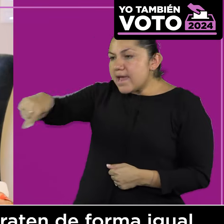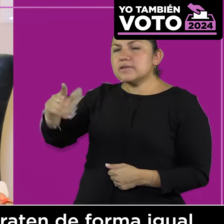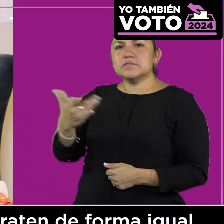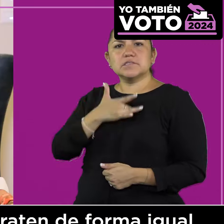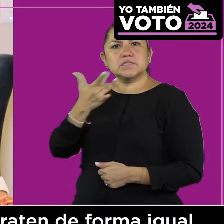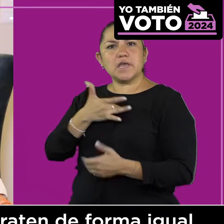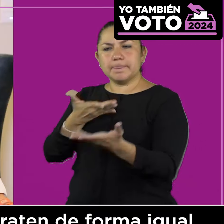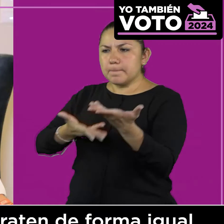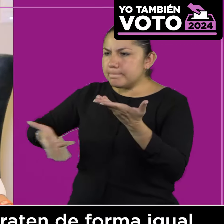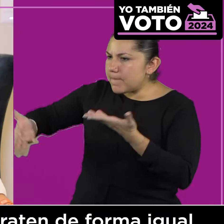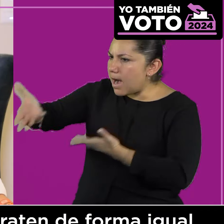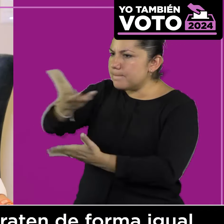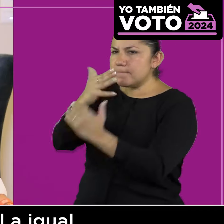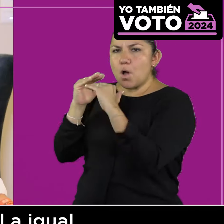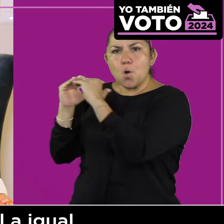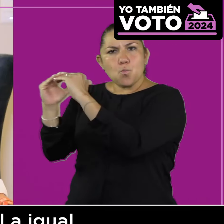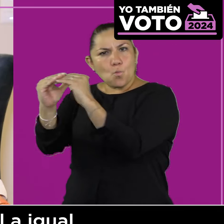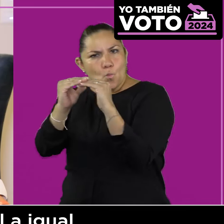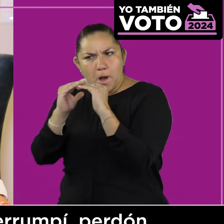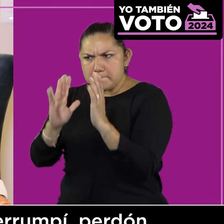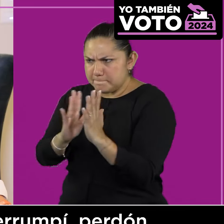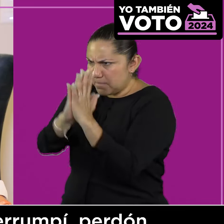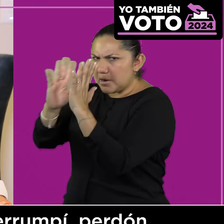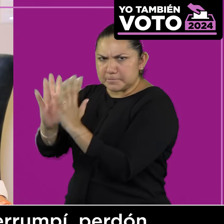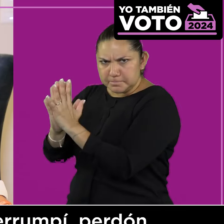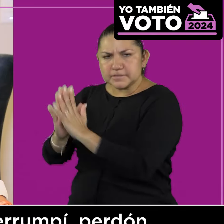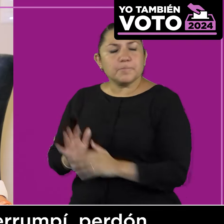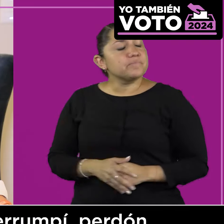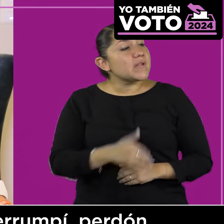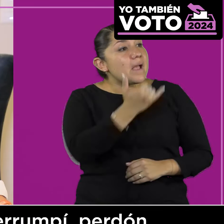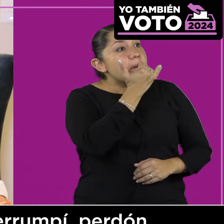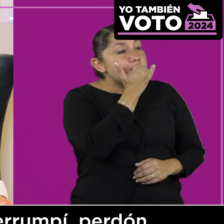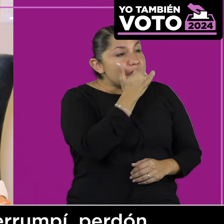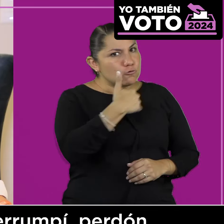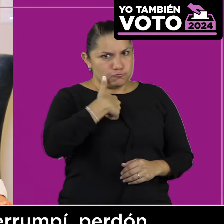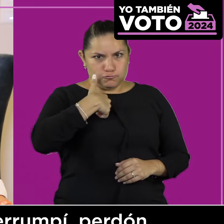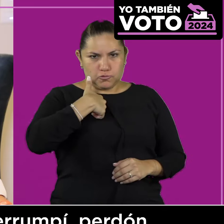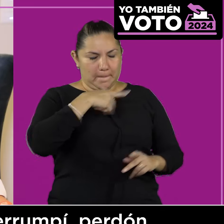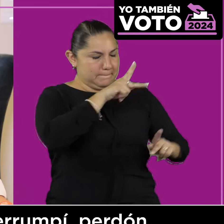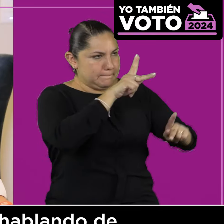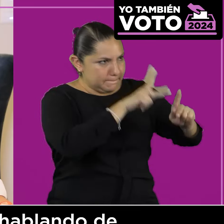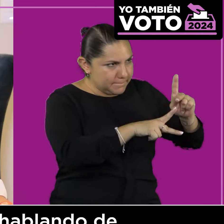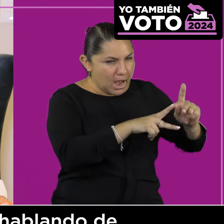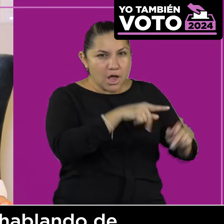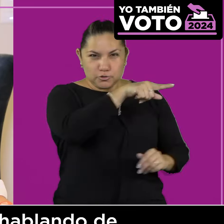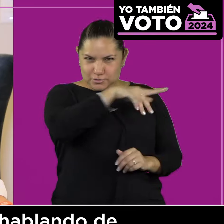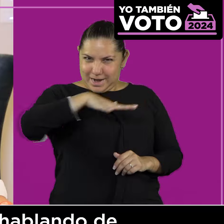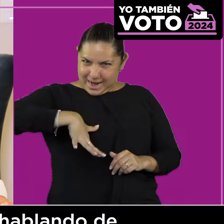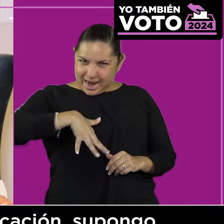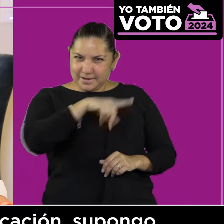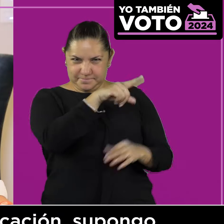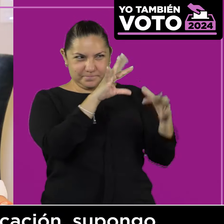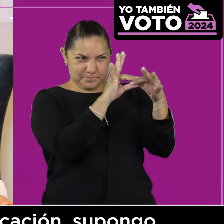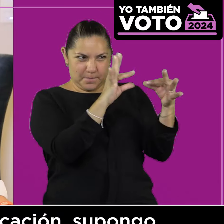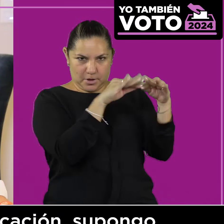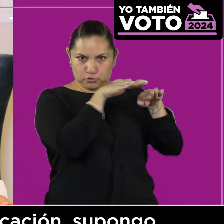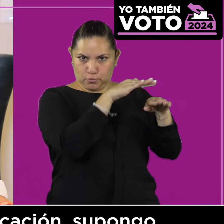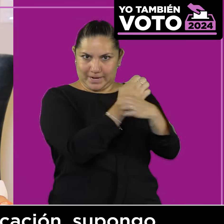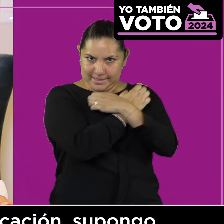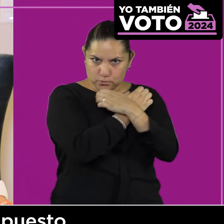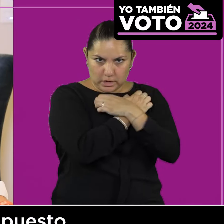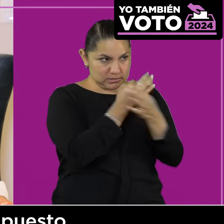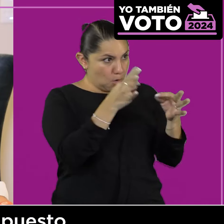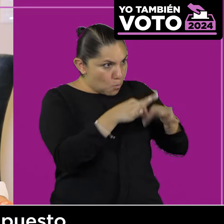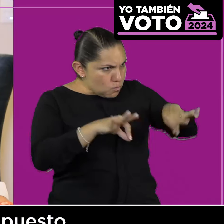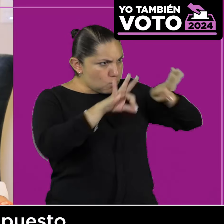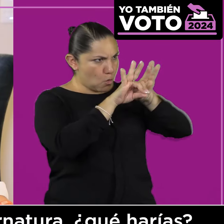y que sean que los traten de forma igual de igual a igual Okay pero esa te interrumpí Perdón estas hablando de políticas de Educación